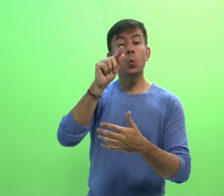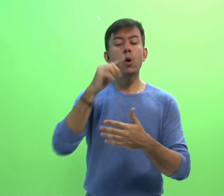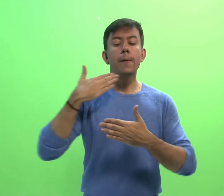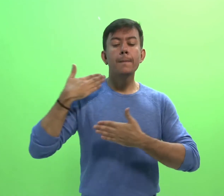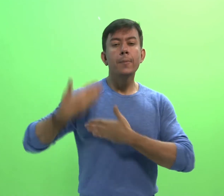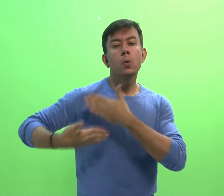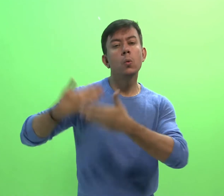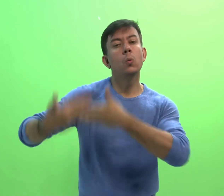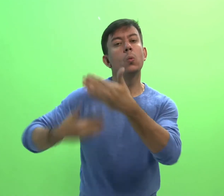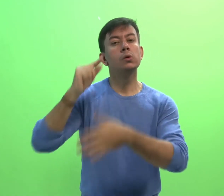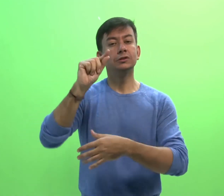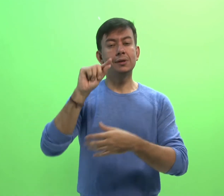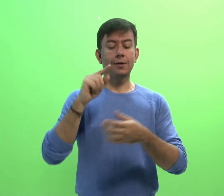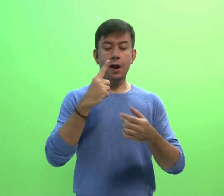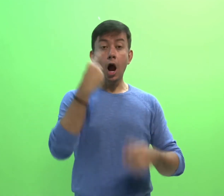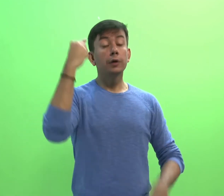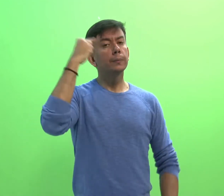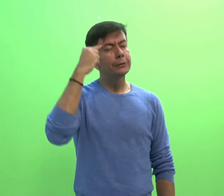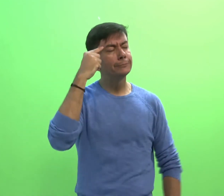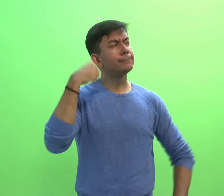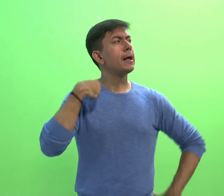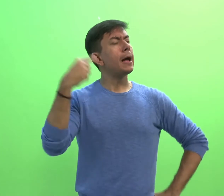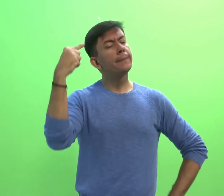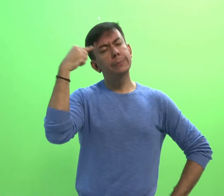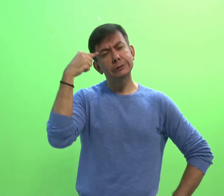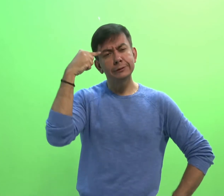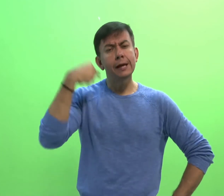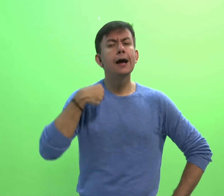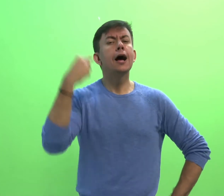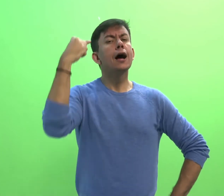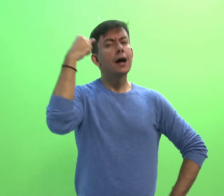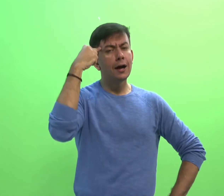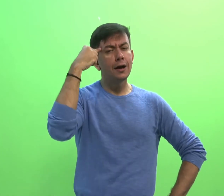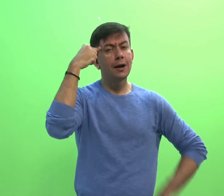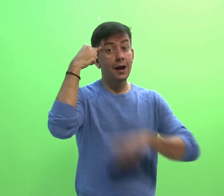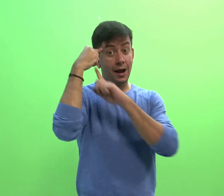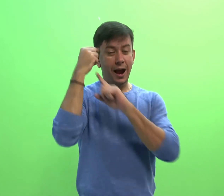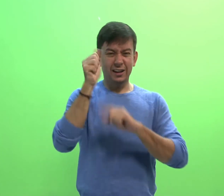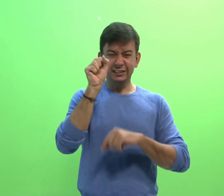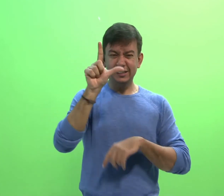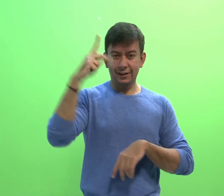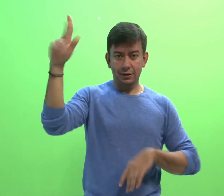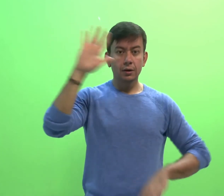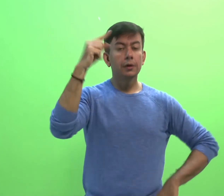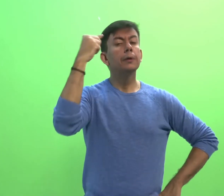pensando. Mas é próprio da língua de sinais americana. O mesmo sinal que aqui do Brasil, para pensar.